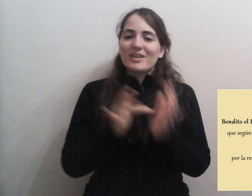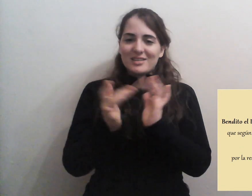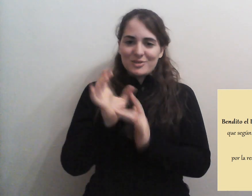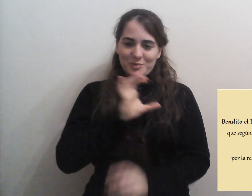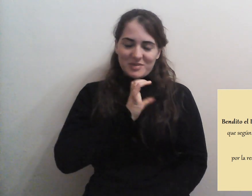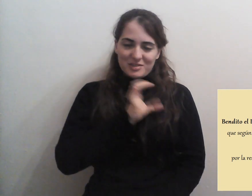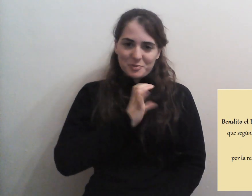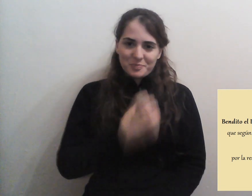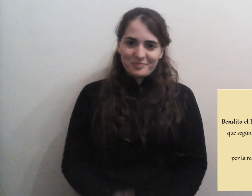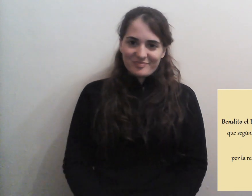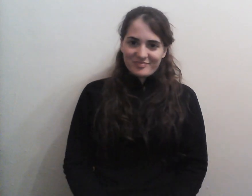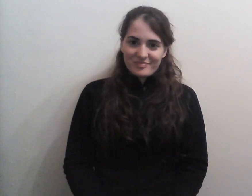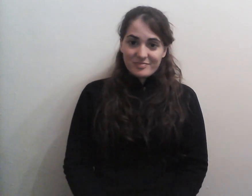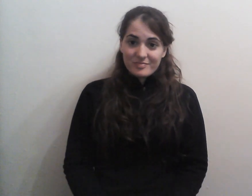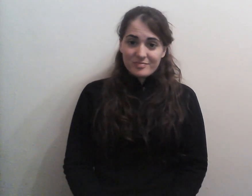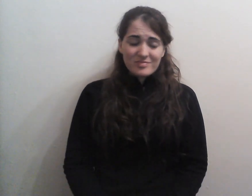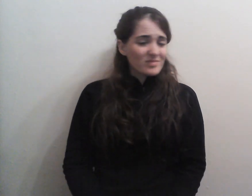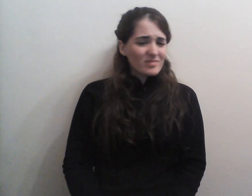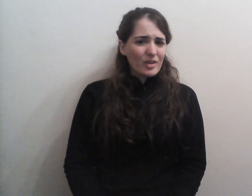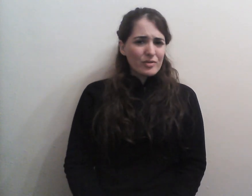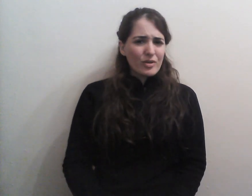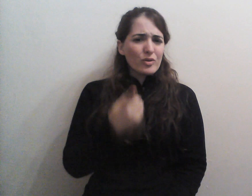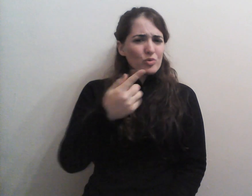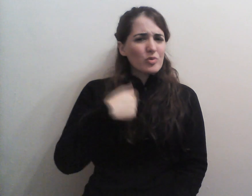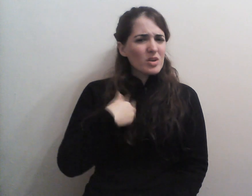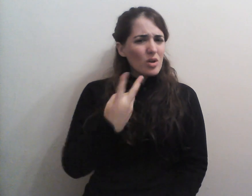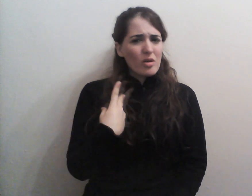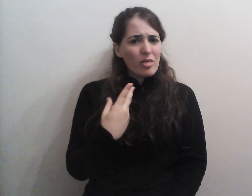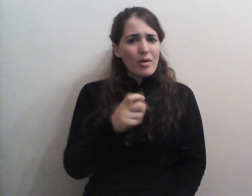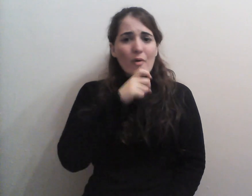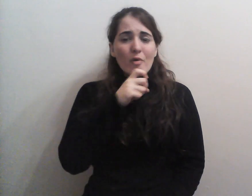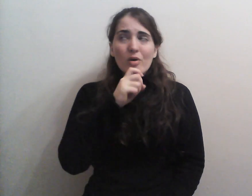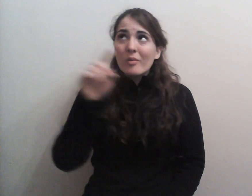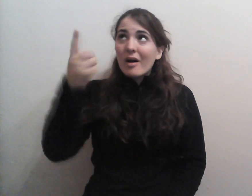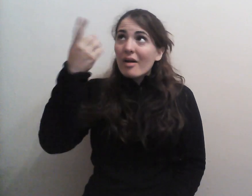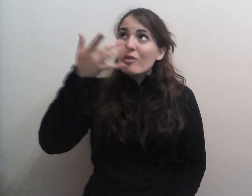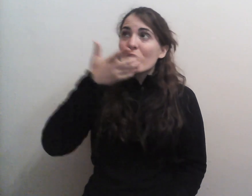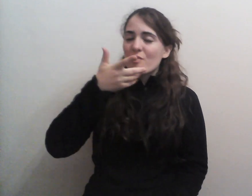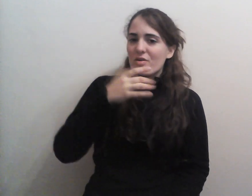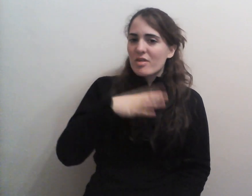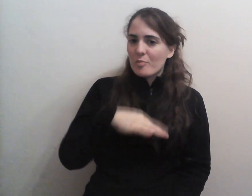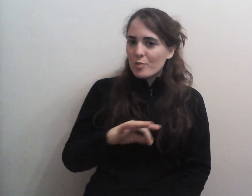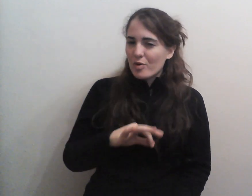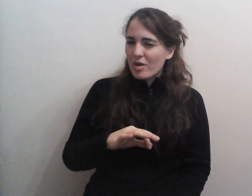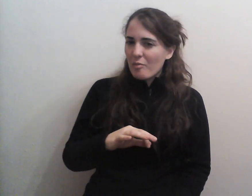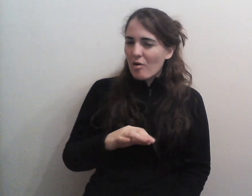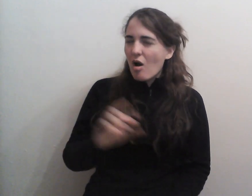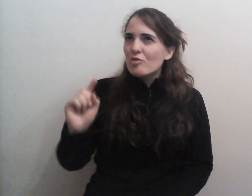Jesucristo. ¿Cómo podemos tú y yo llegar a conocer este Dios que es misericordioso,